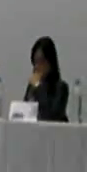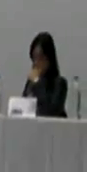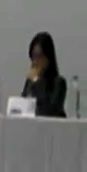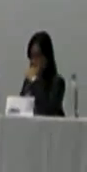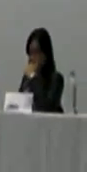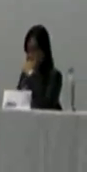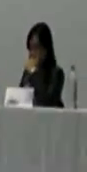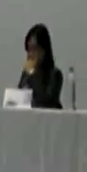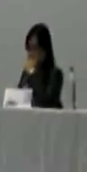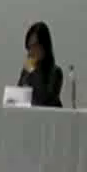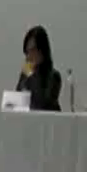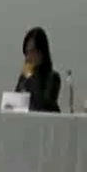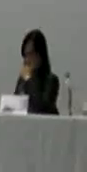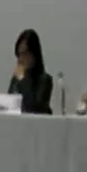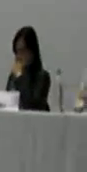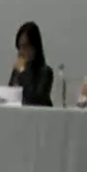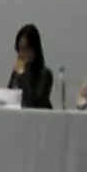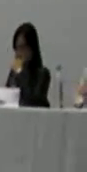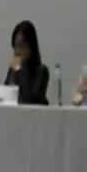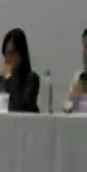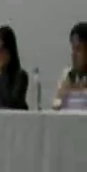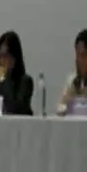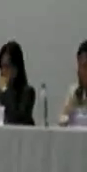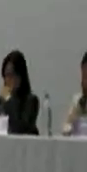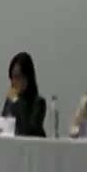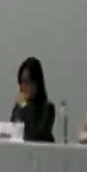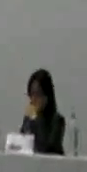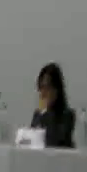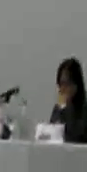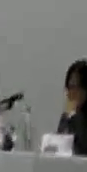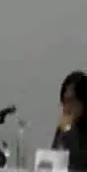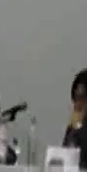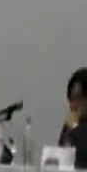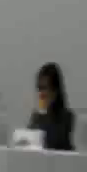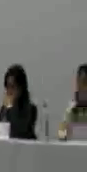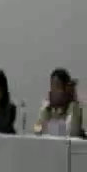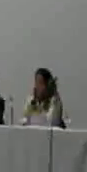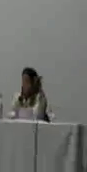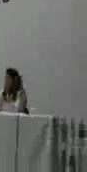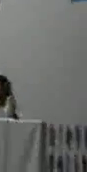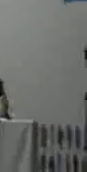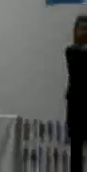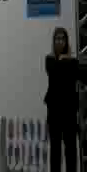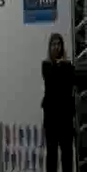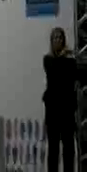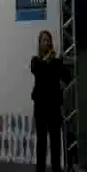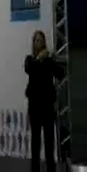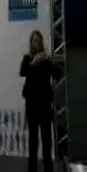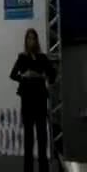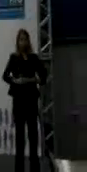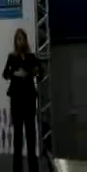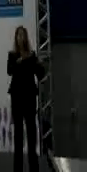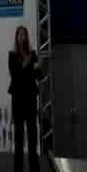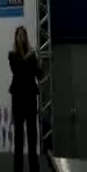que funcione integrado como rede, para que você tenha o programa de saúde da família lá, mas tenha a maternidade funcionando aqui.